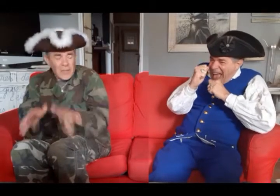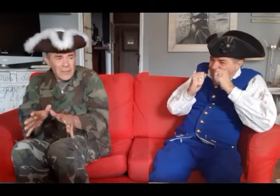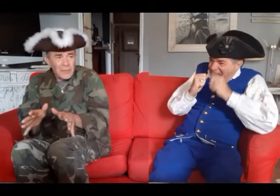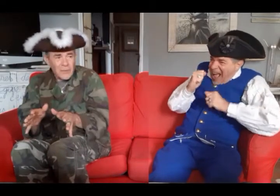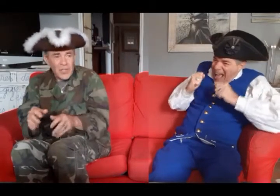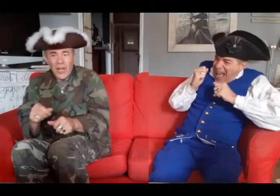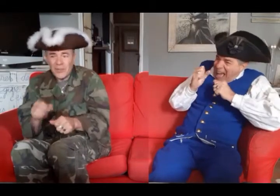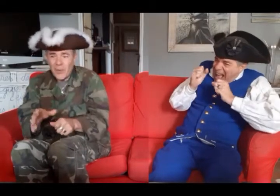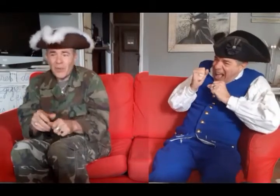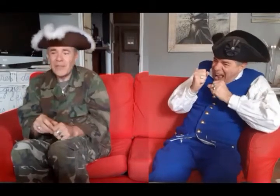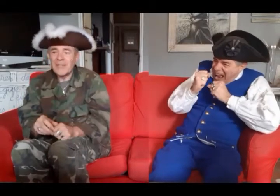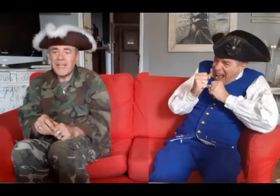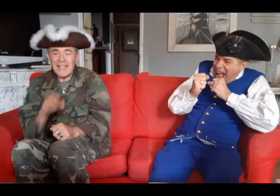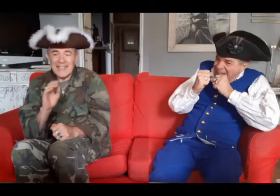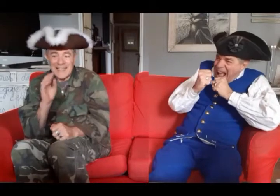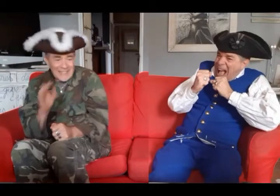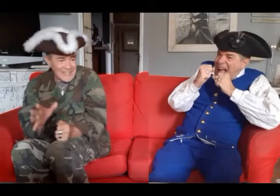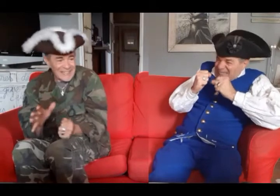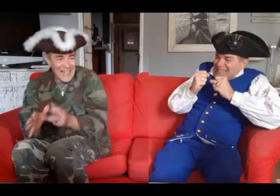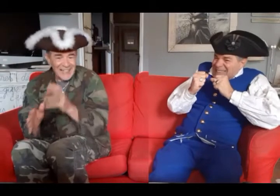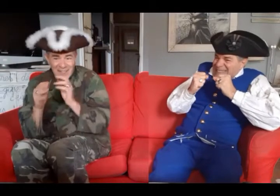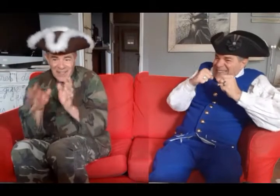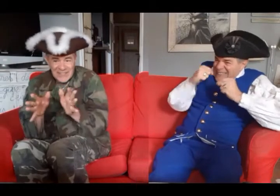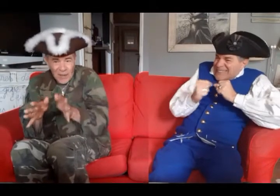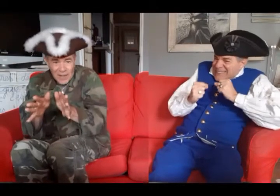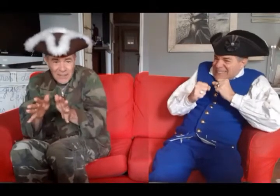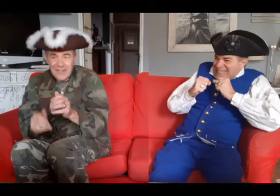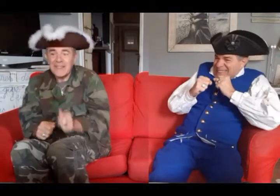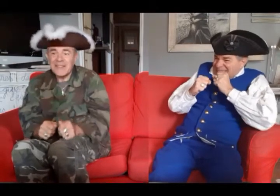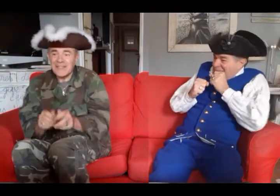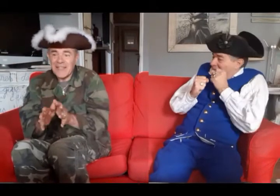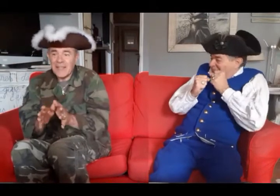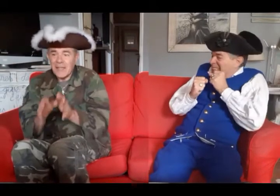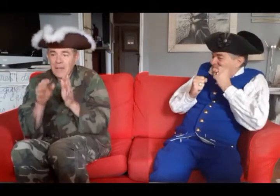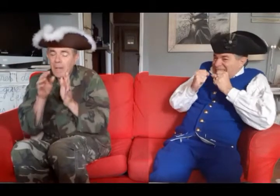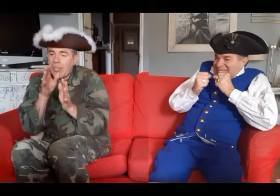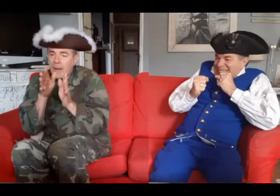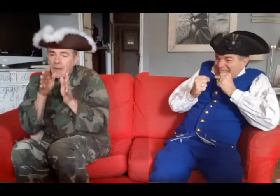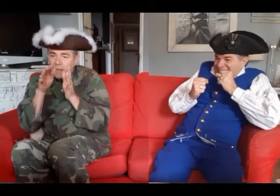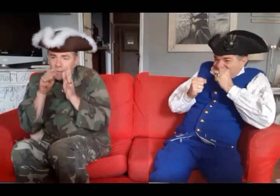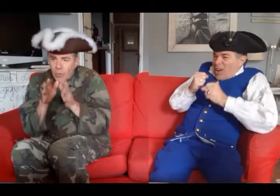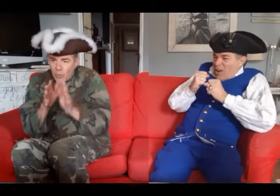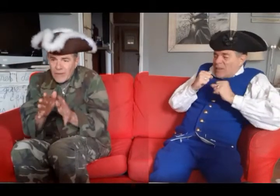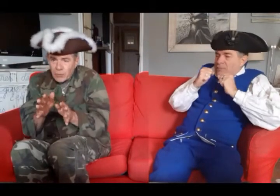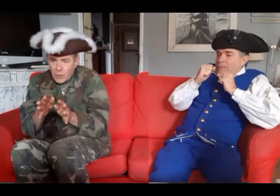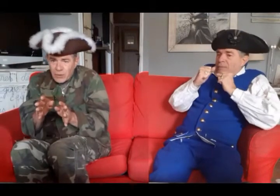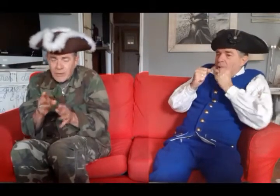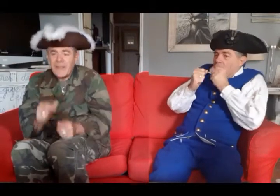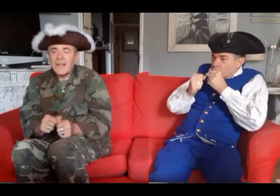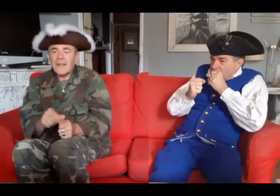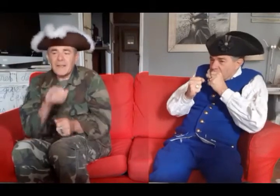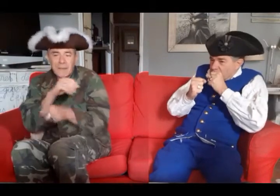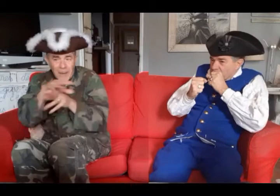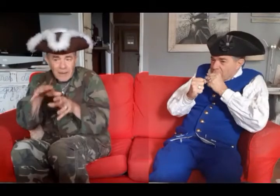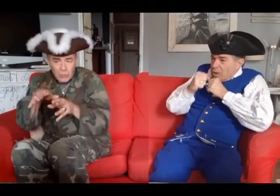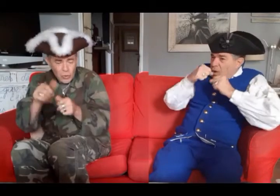lâcher des chiens sur eux. Lâcher des chiens sur eux pour qu'ils sont par terre, en train de ramper. D'accord. Faire toutes les corvées. D'accord. Les corvées de